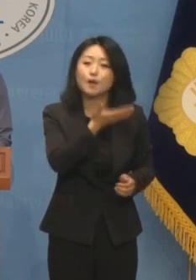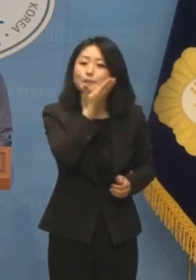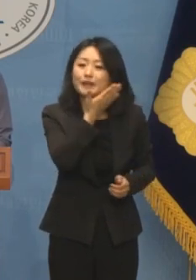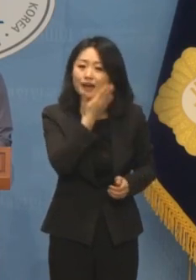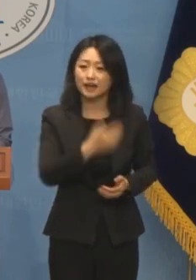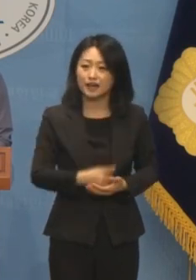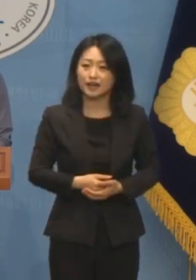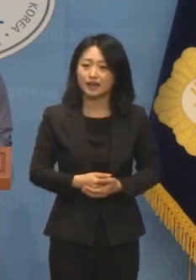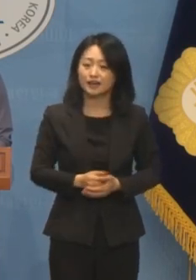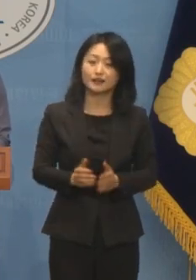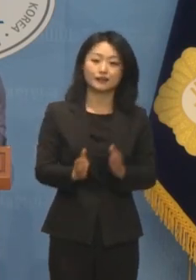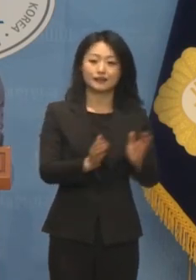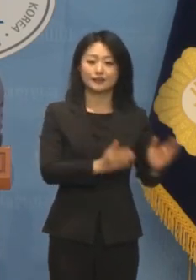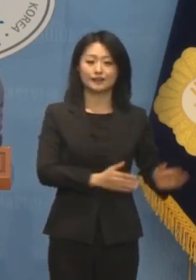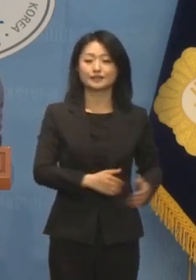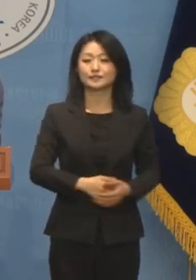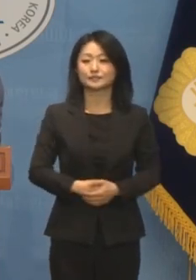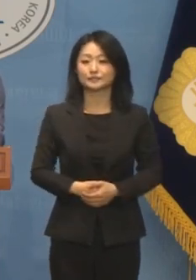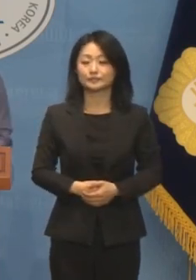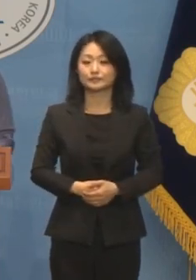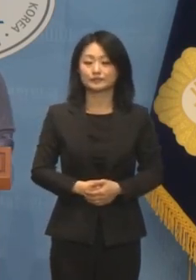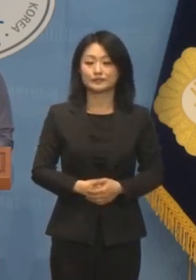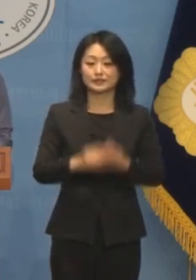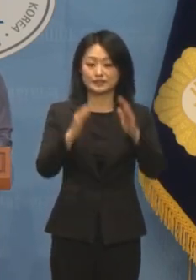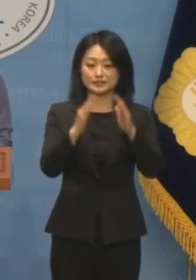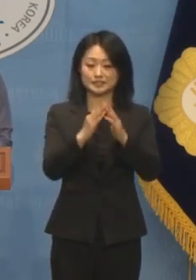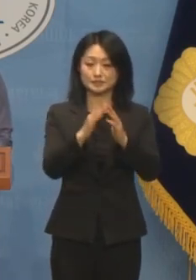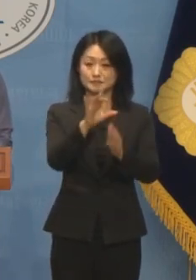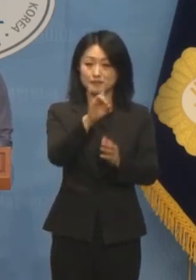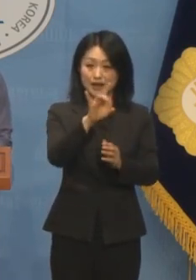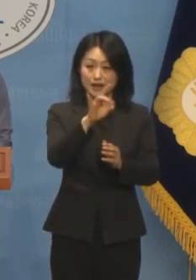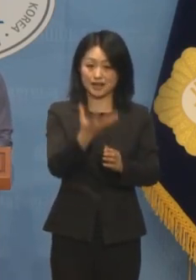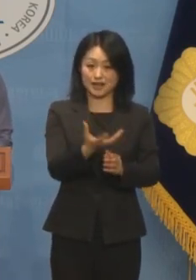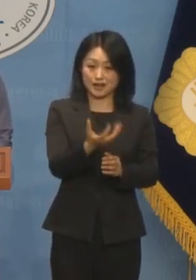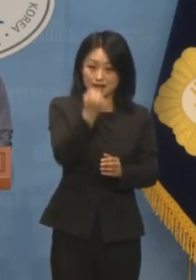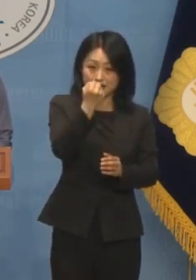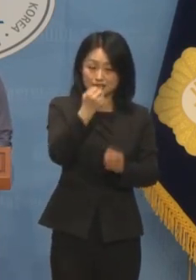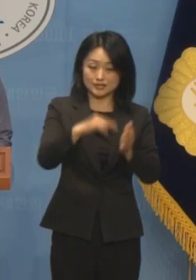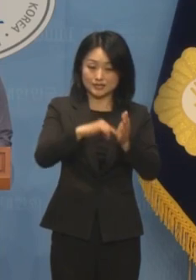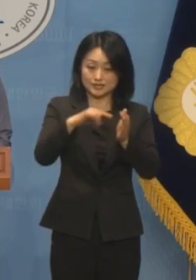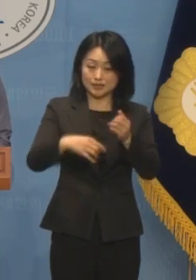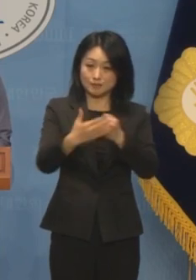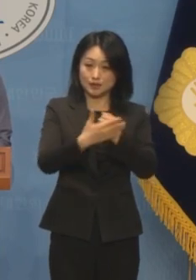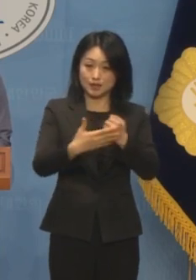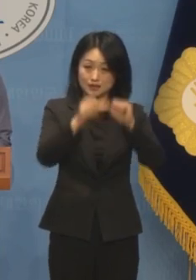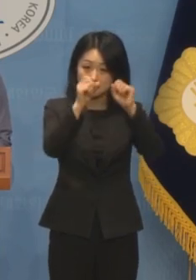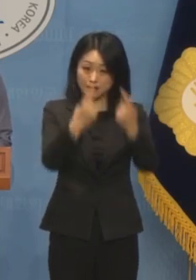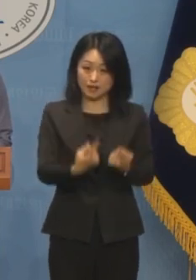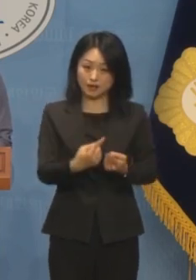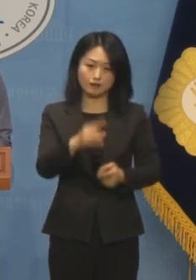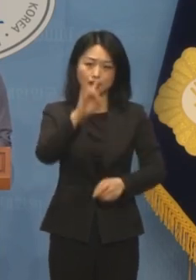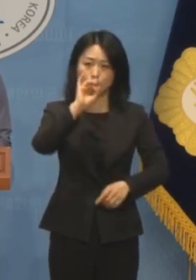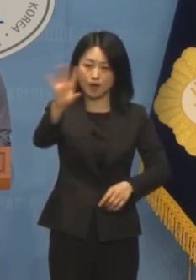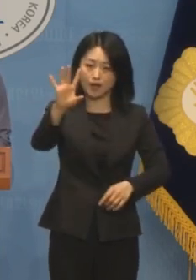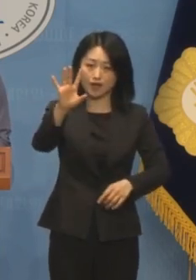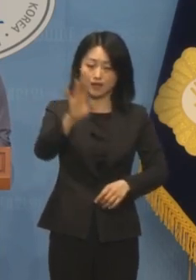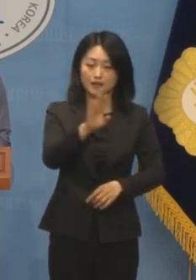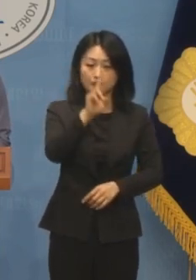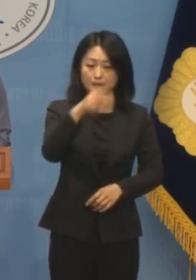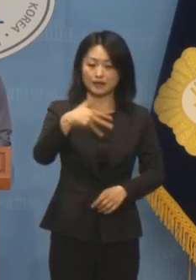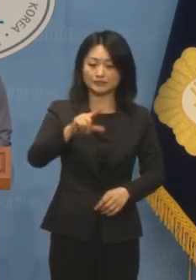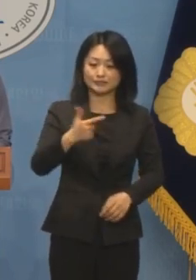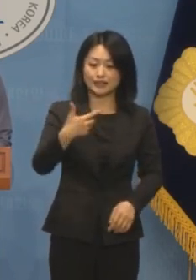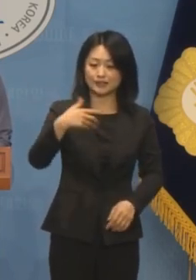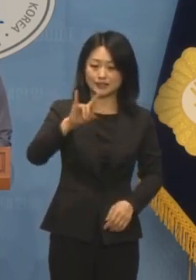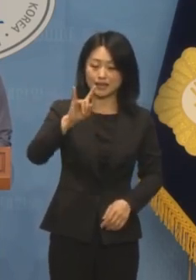두 번째입니다. 1주택자 종부세 면제 절대로 안 될 일입니다. 박찬대